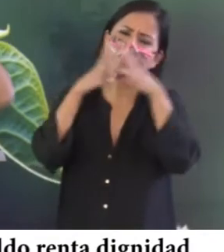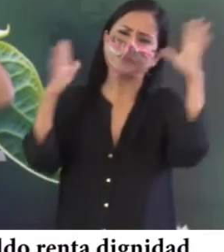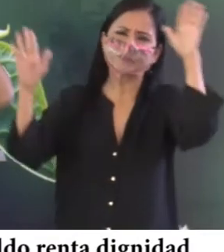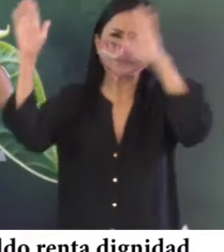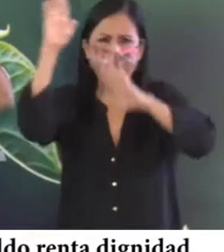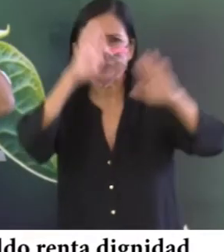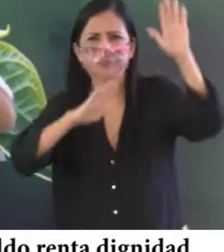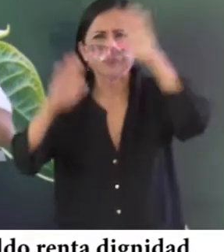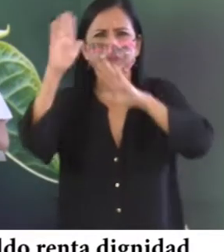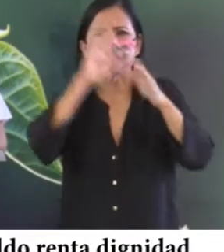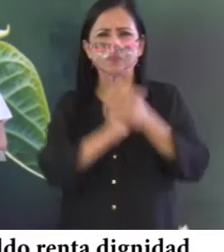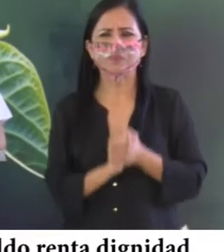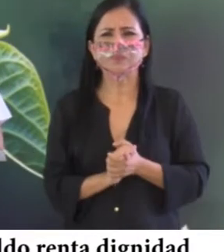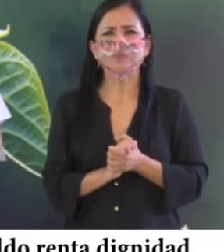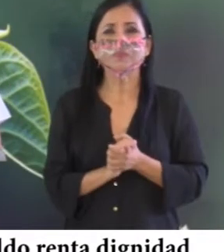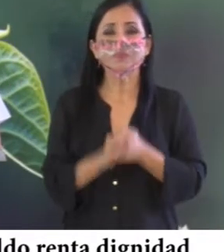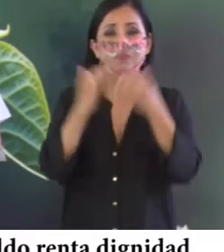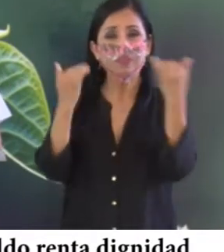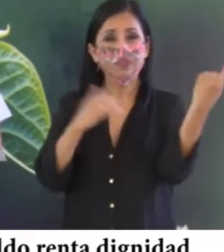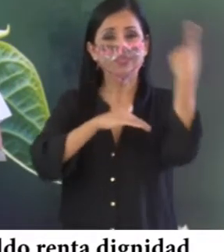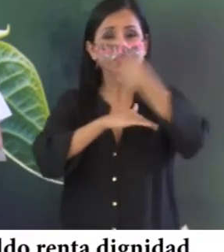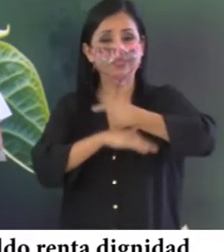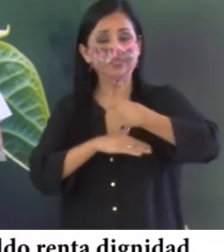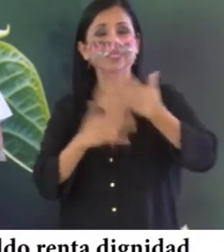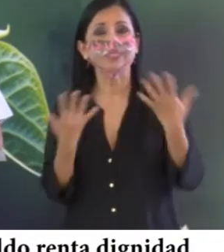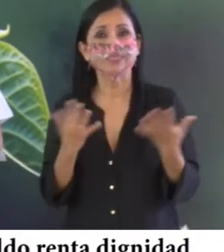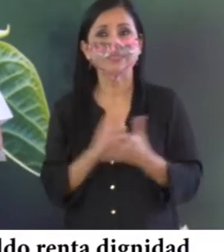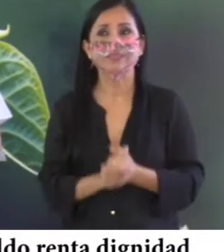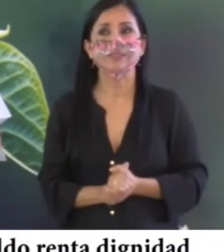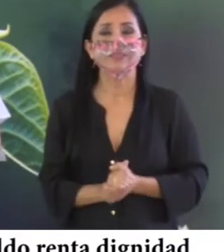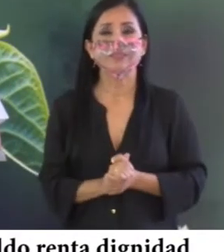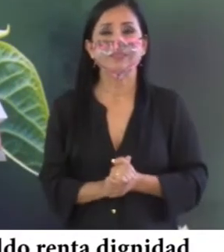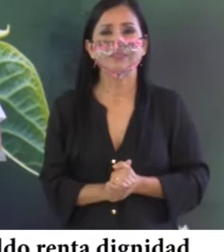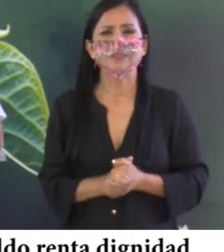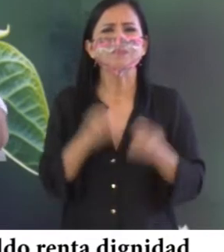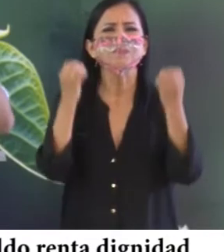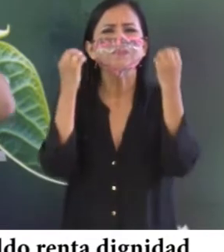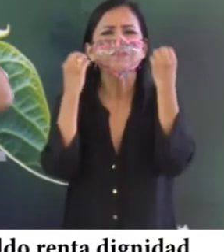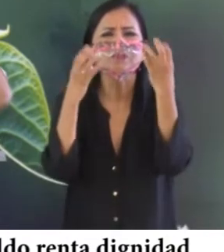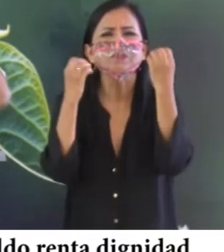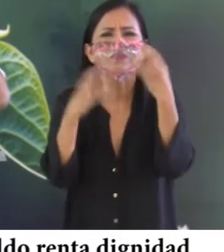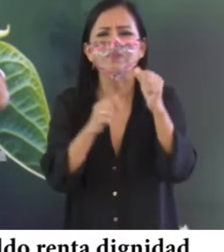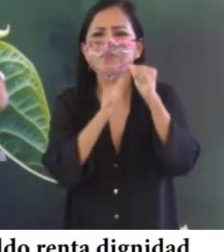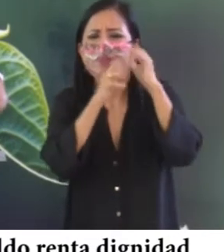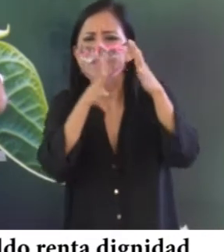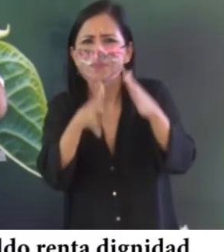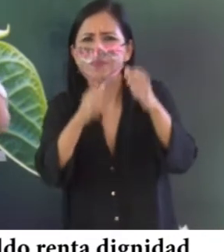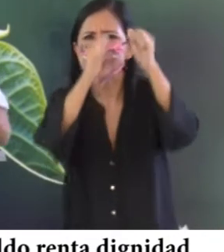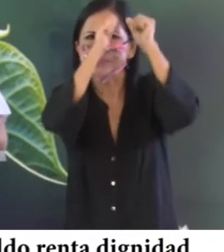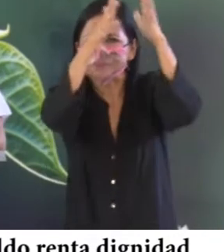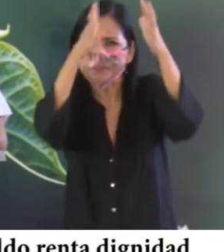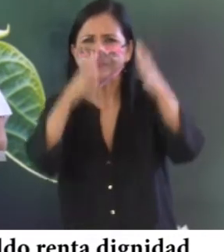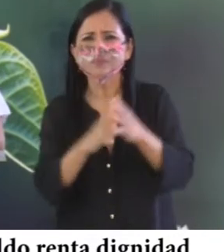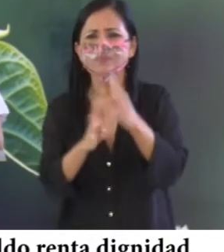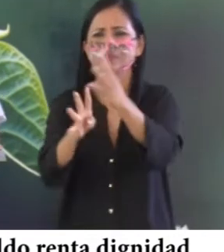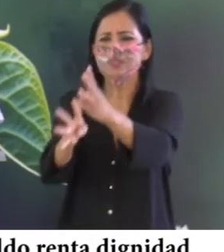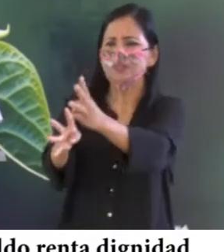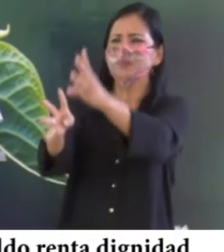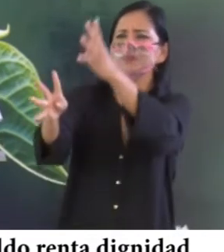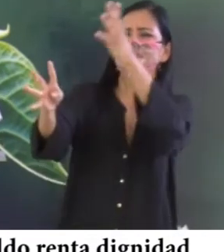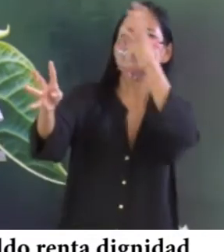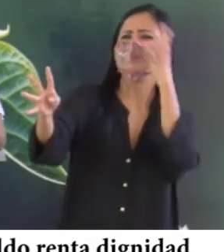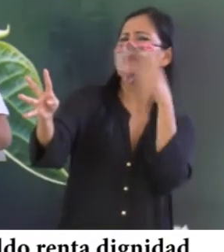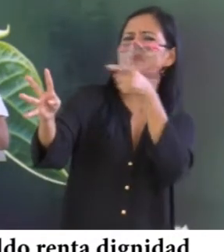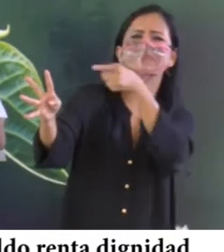preocupación en el transcurso del día de que hay cientos de abuelitos haciendo filas para